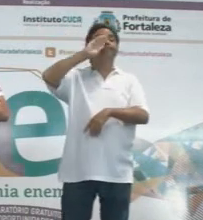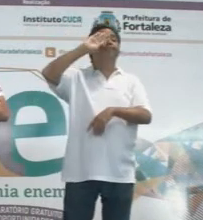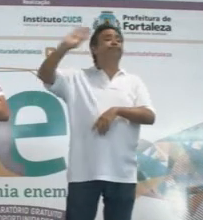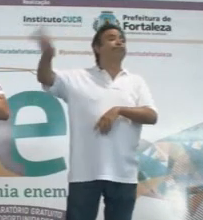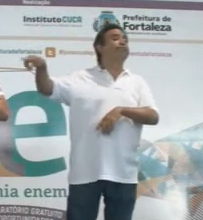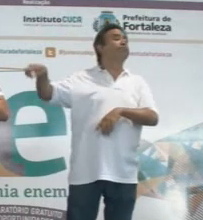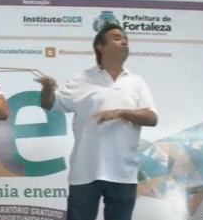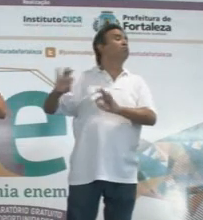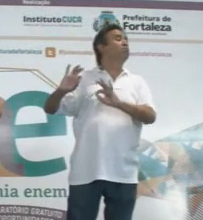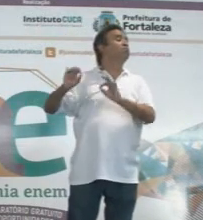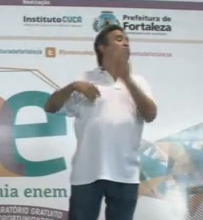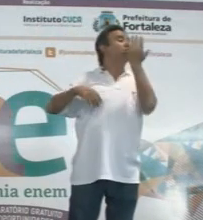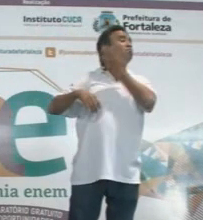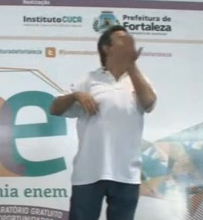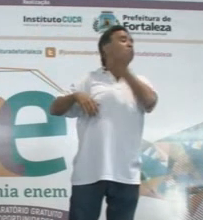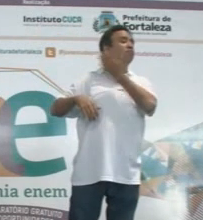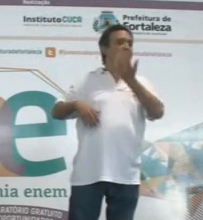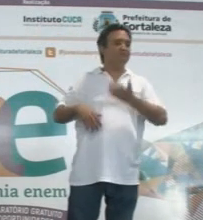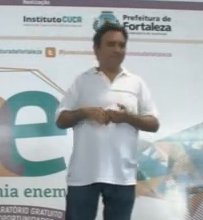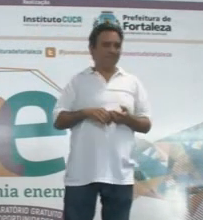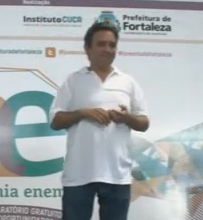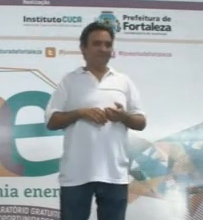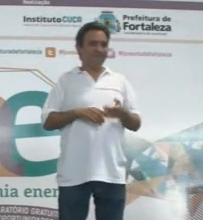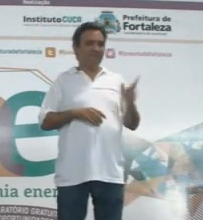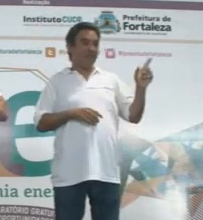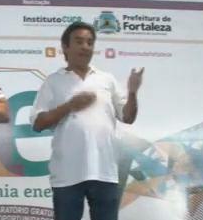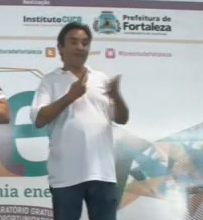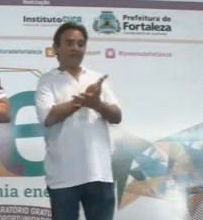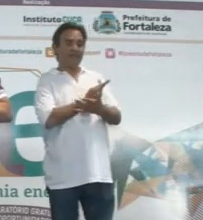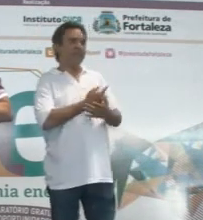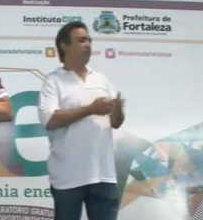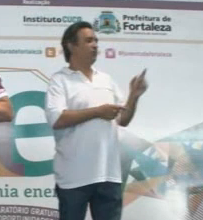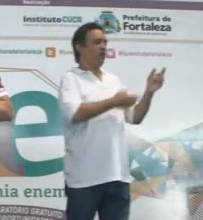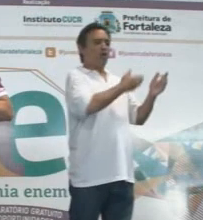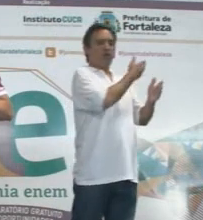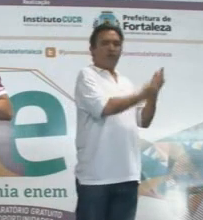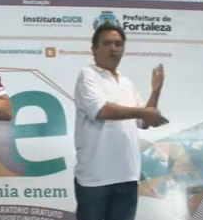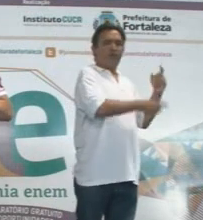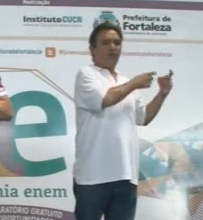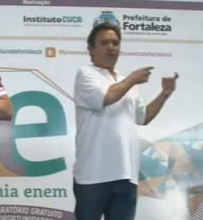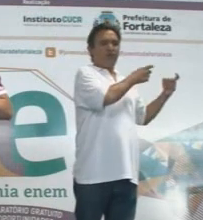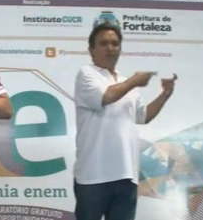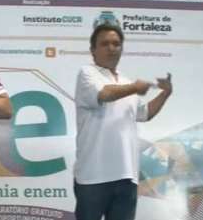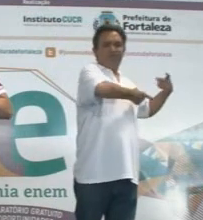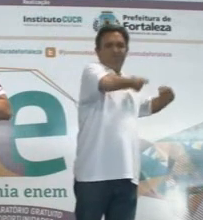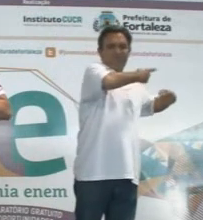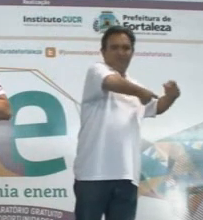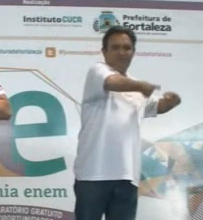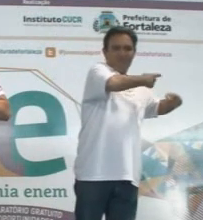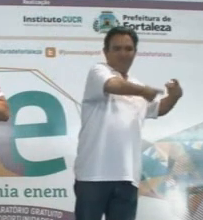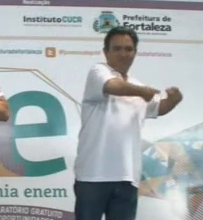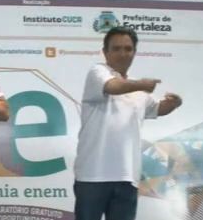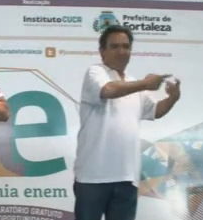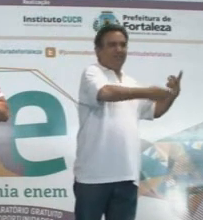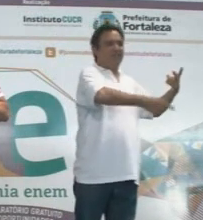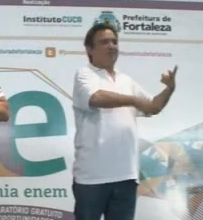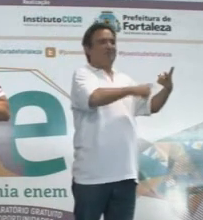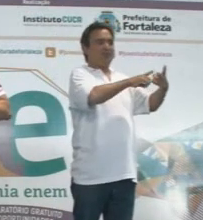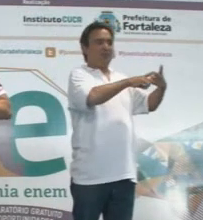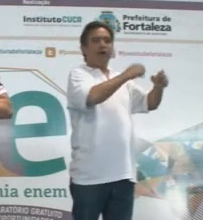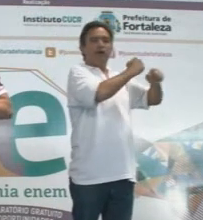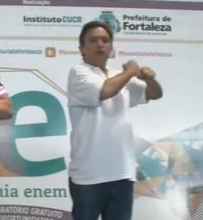estava quebrada, gastando dinheiro para manter um palácio, perdeu a guerra, estava devendo, a dívida externa francesa era 2